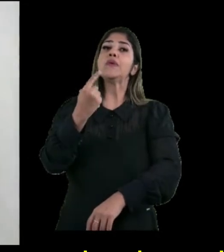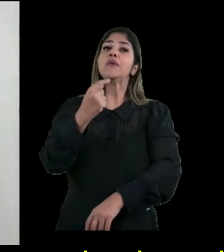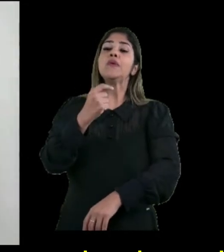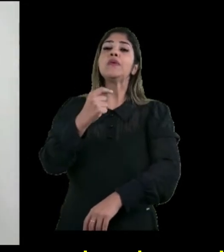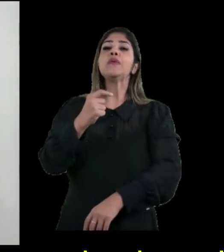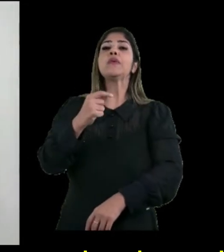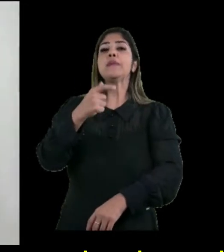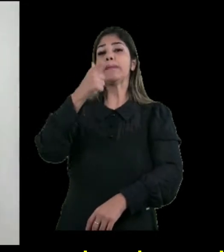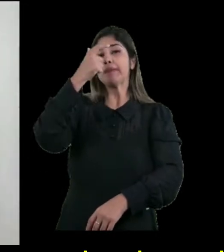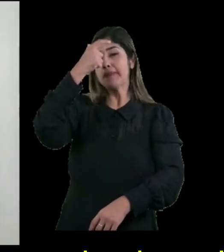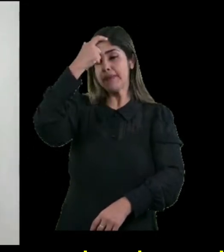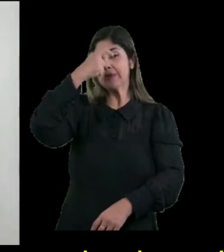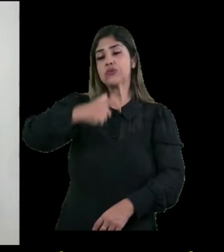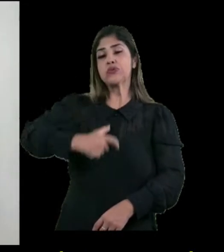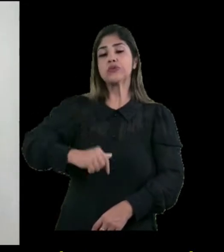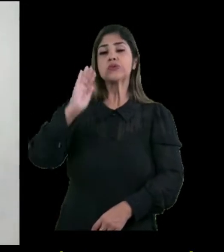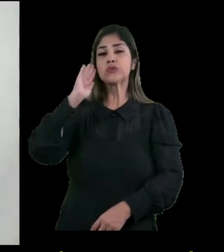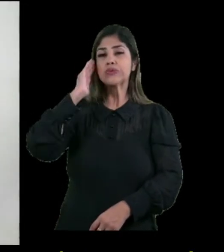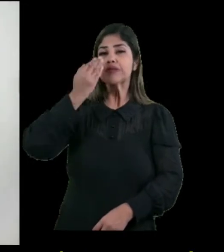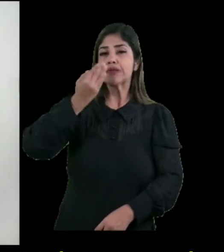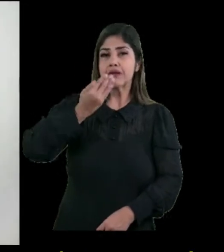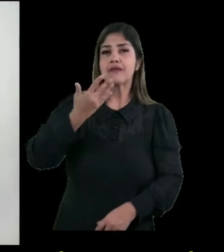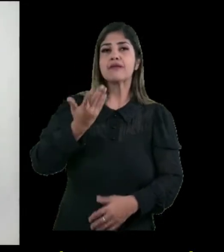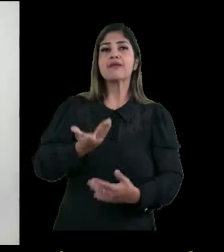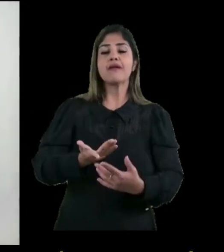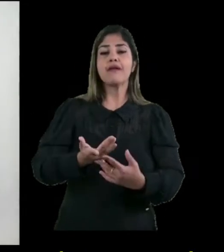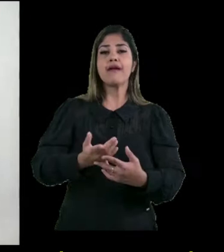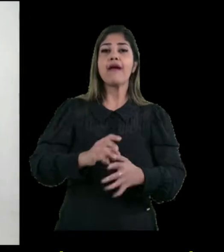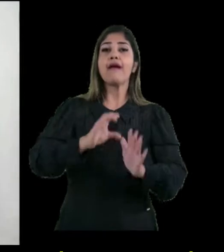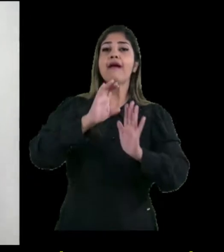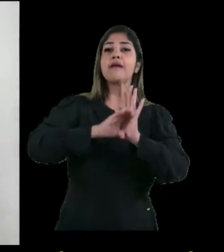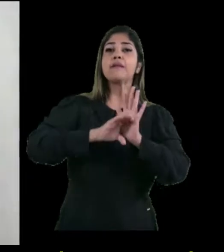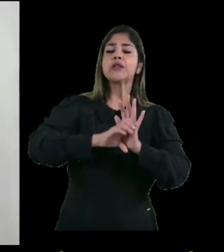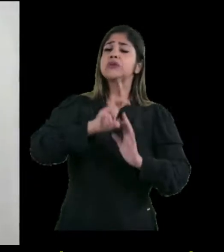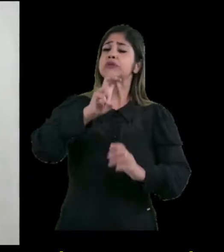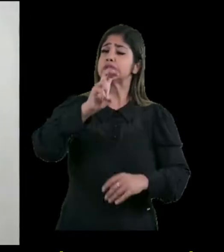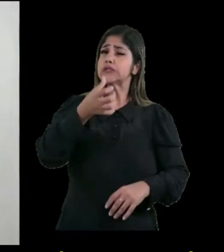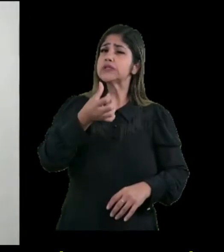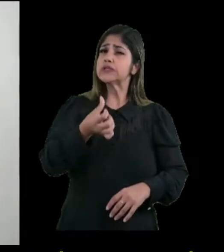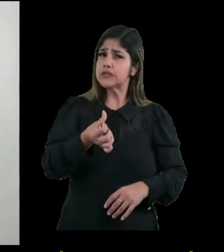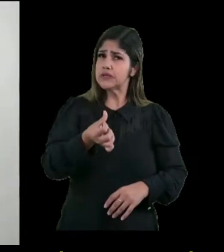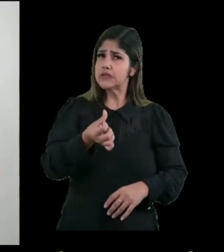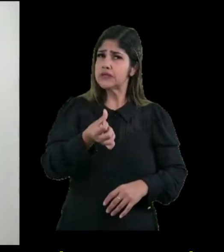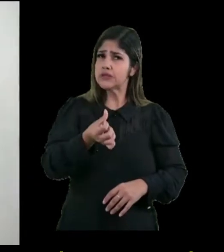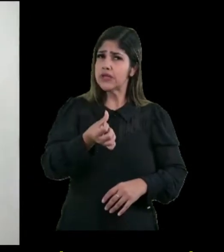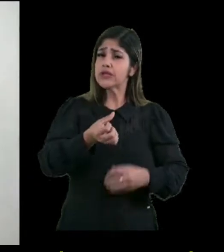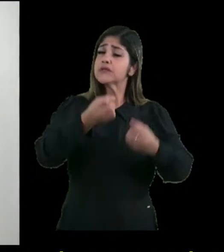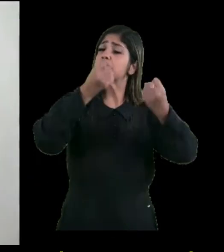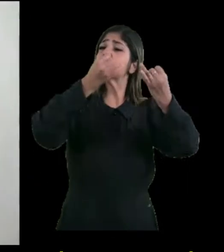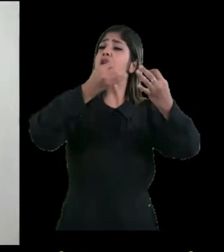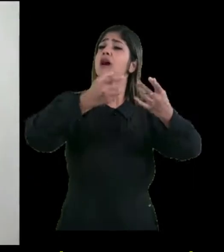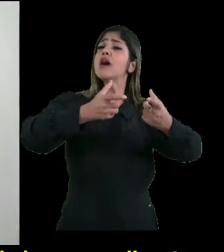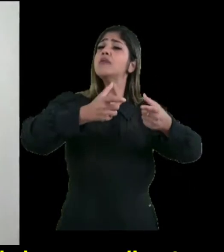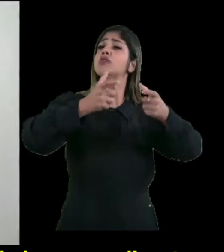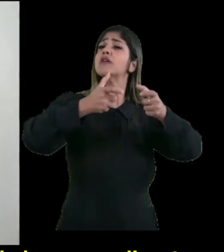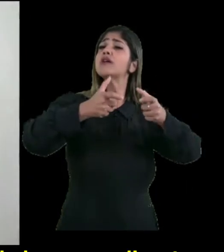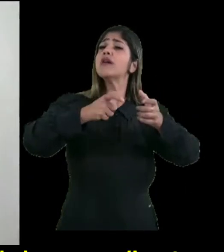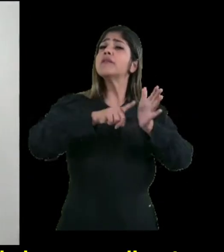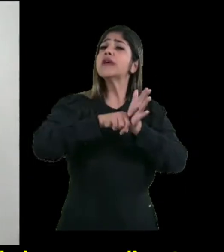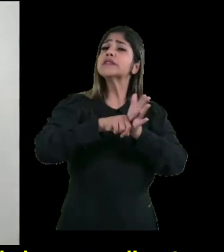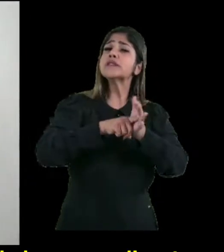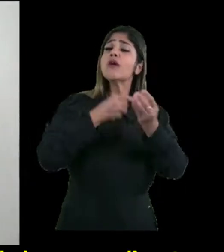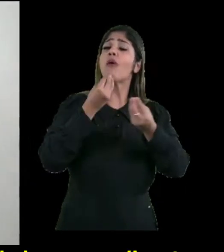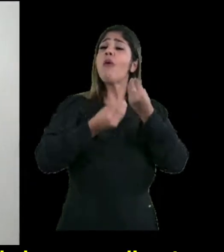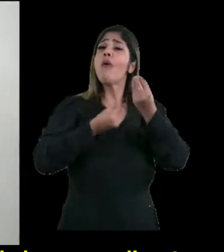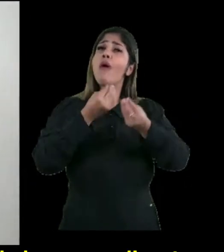acometido de surdo-cegueira. Já nos capítulos 5 e 6, Comentamos sobre o locus da pesquisa, o